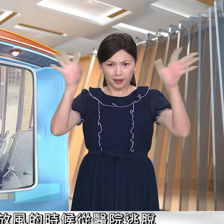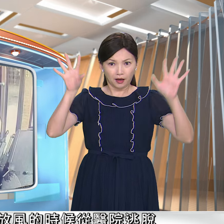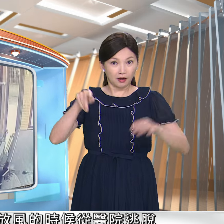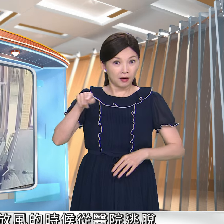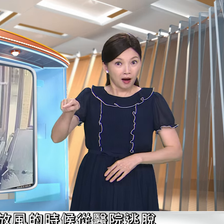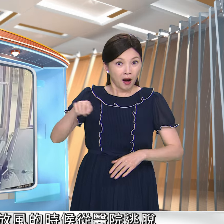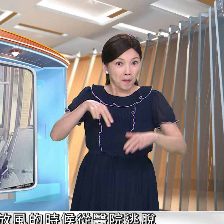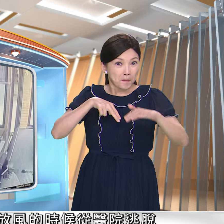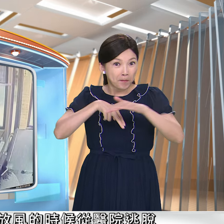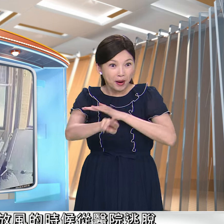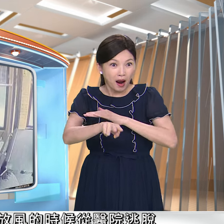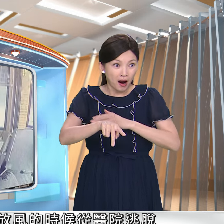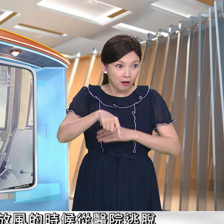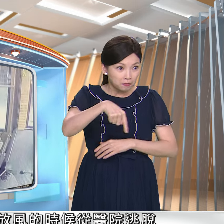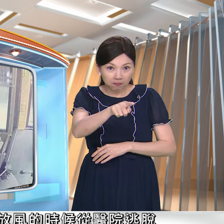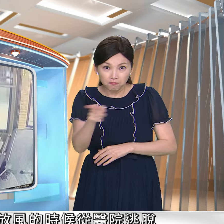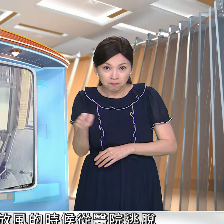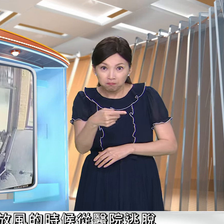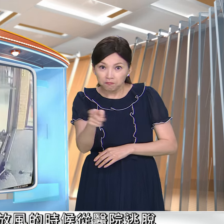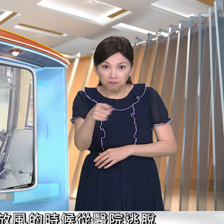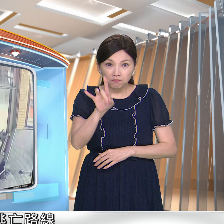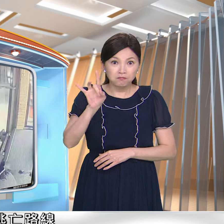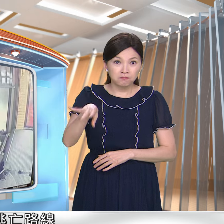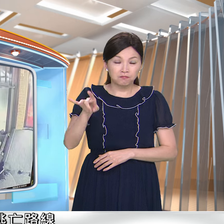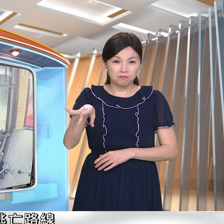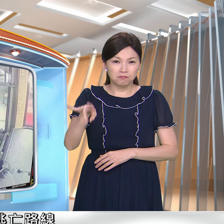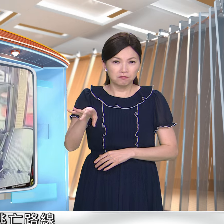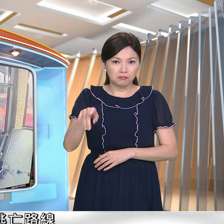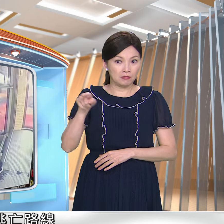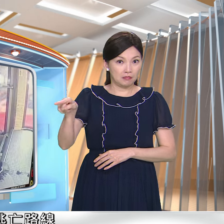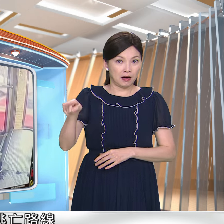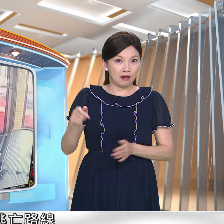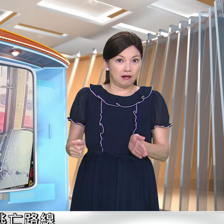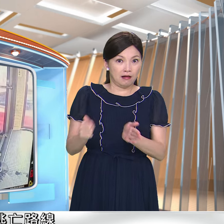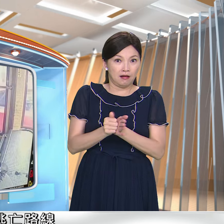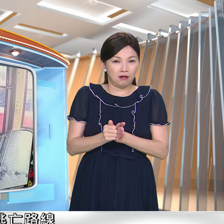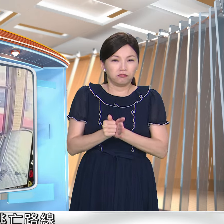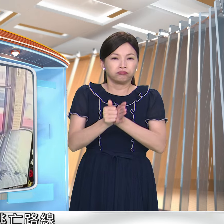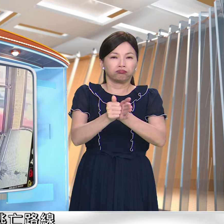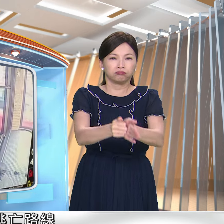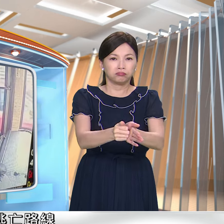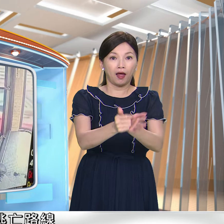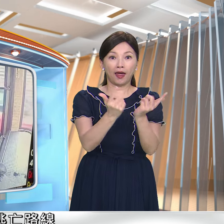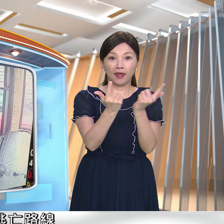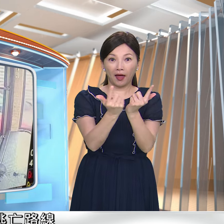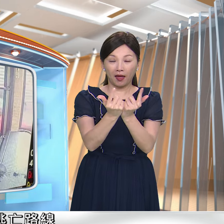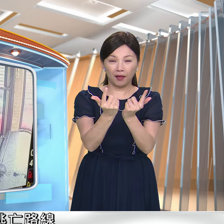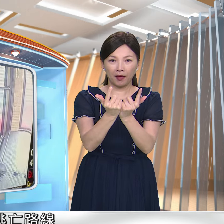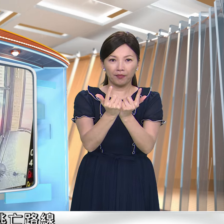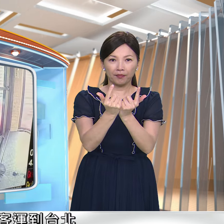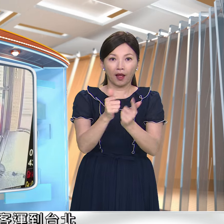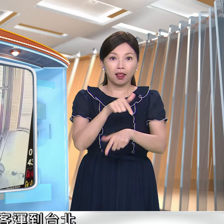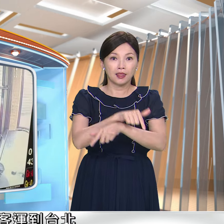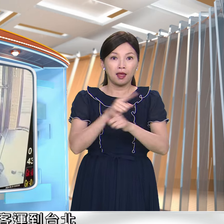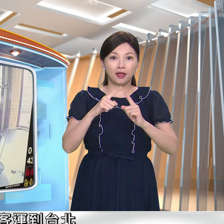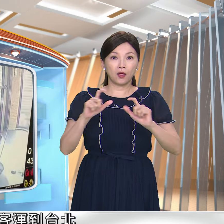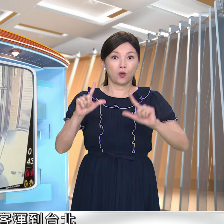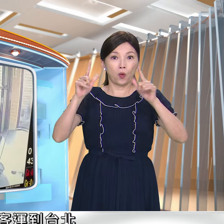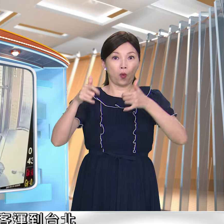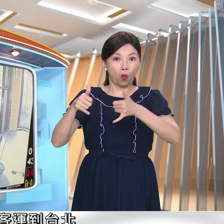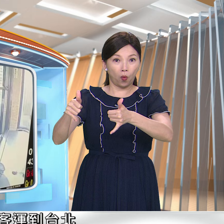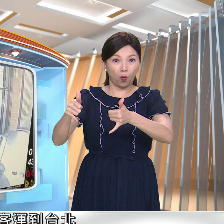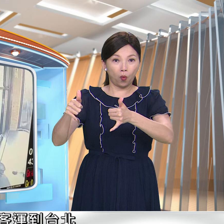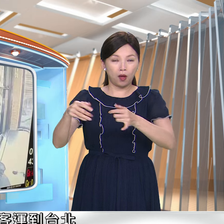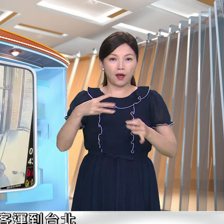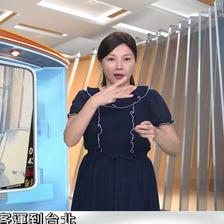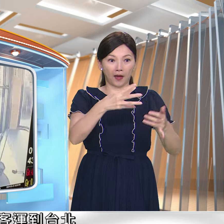院逃脱，警方公布他的逃亡路线。19号当天他